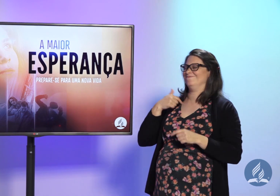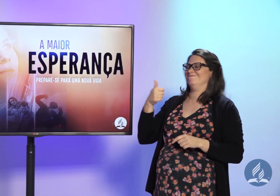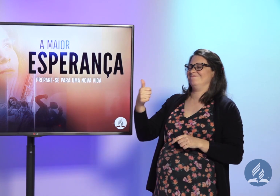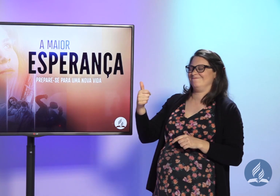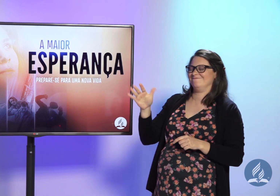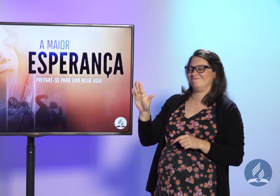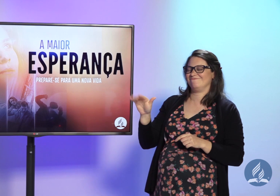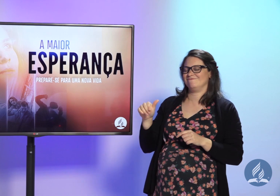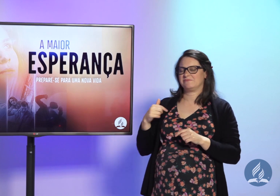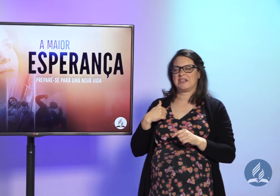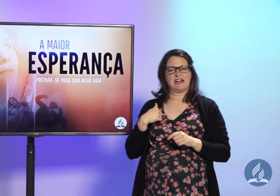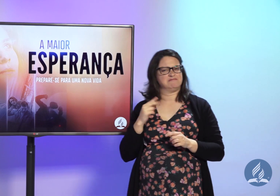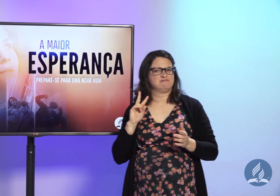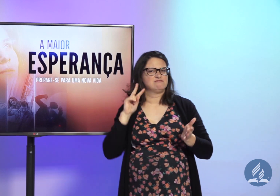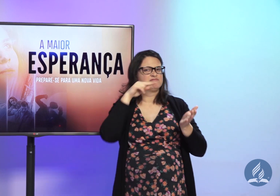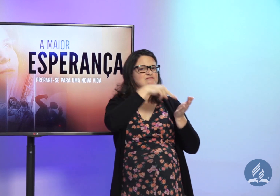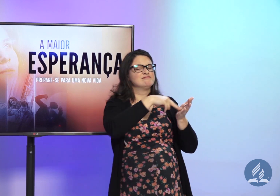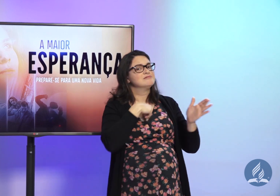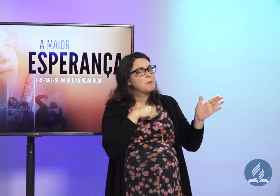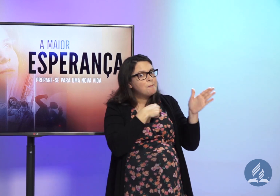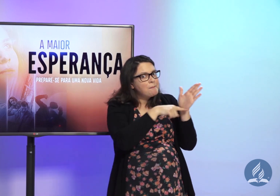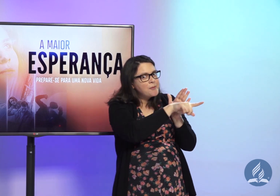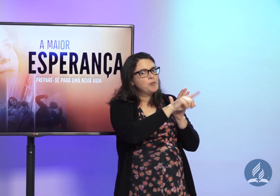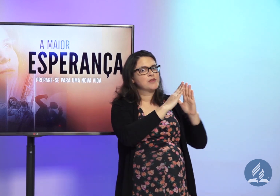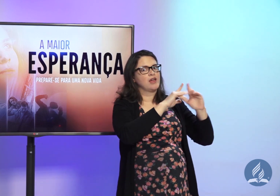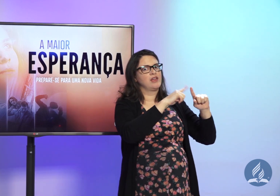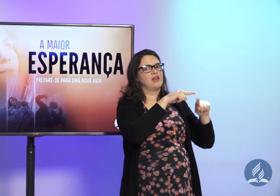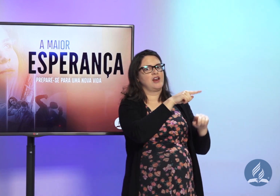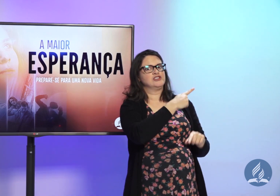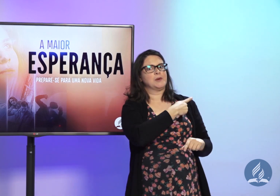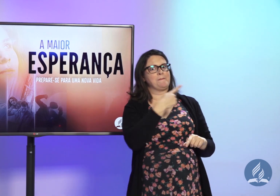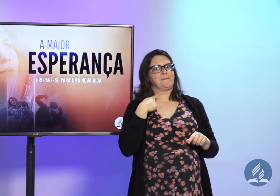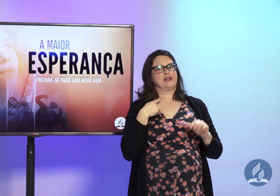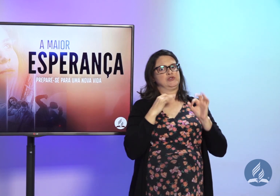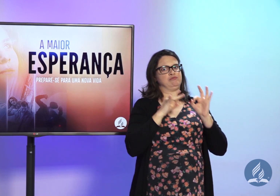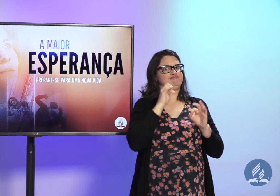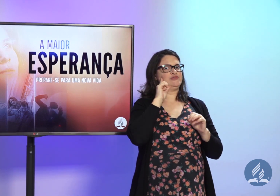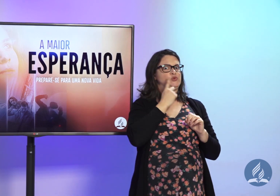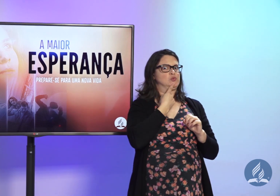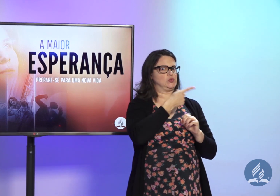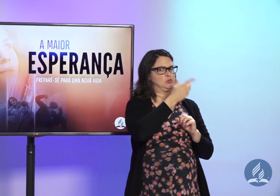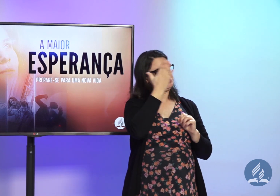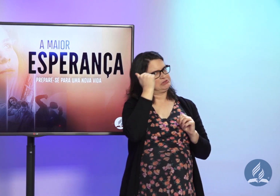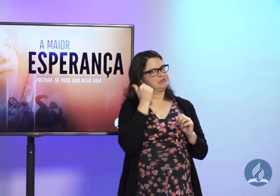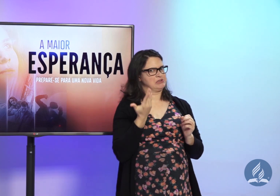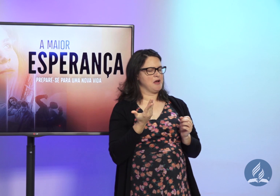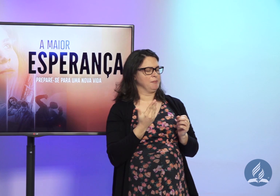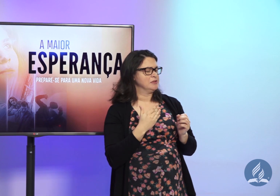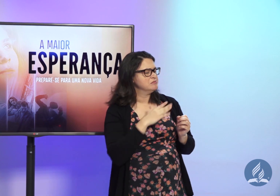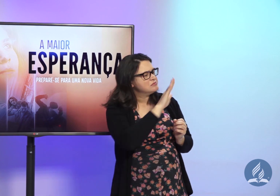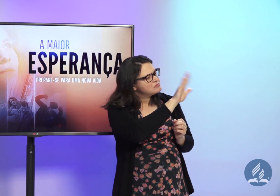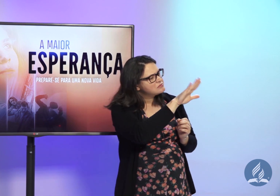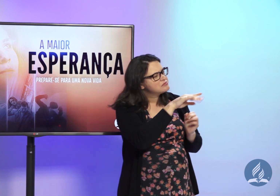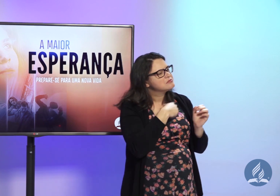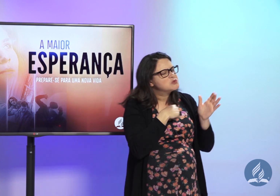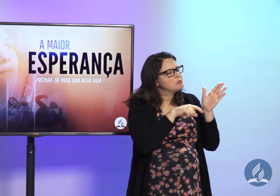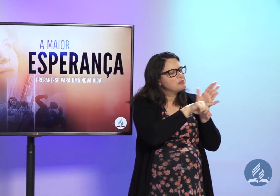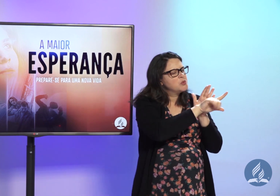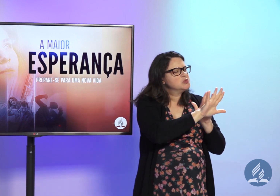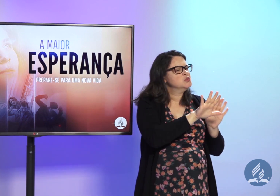acreditou muito, ele ficou na dúvida, porque ele tinha um grupo de amigos da igreja que ele frequentava. Ele voltou para esse grupo e perguntou